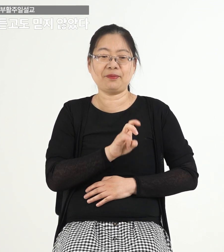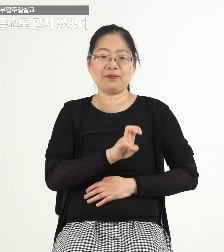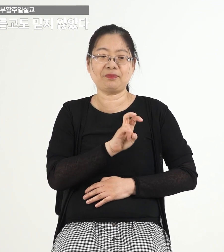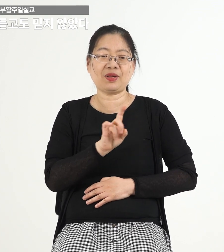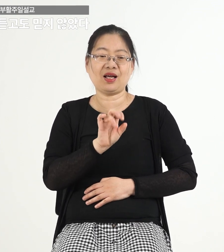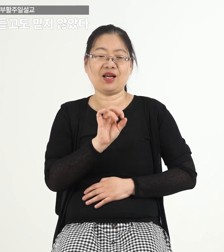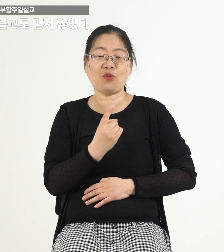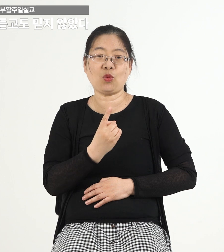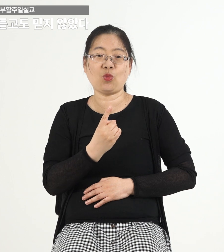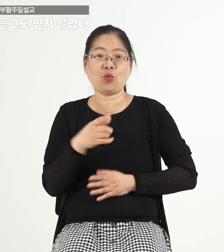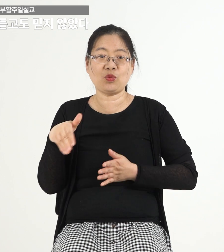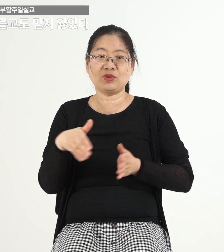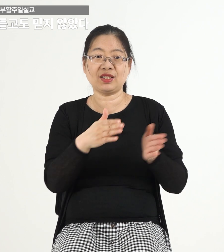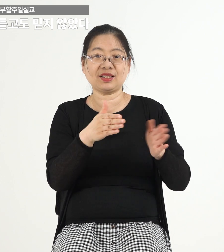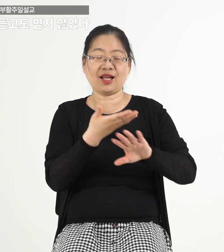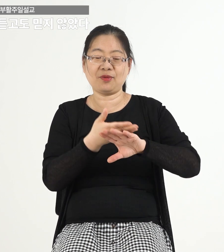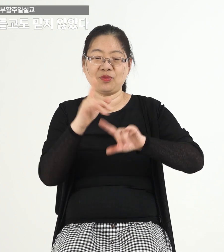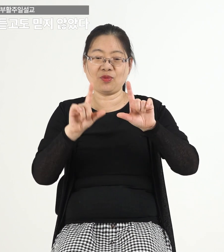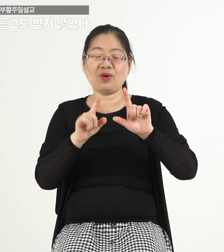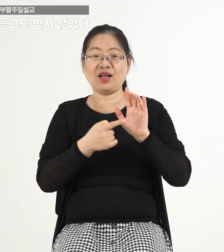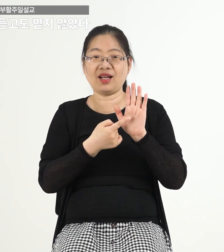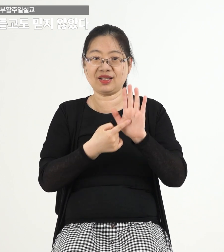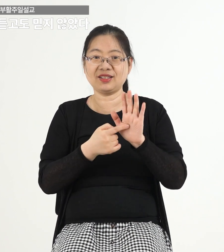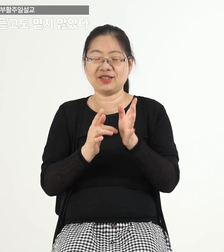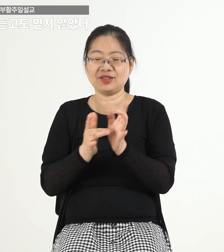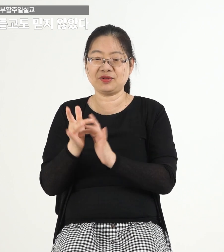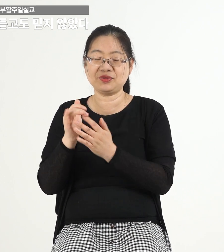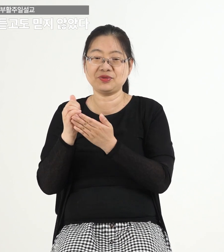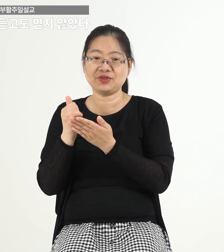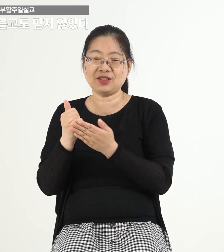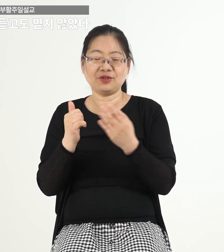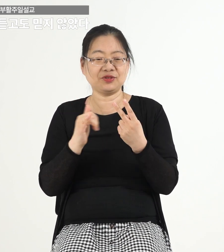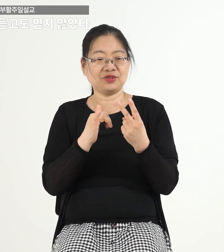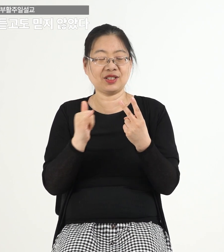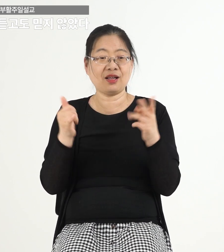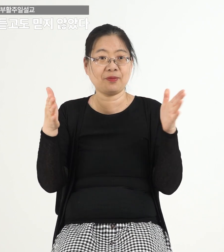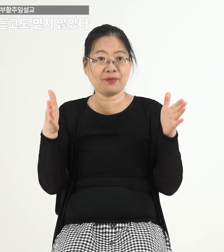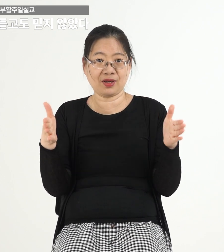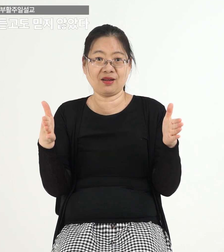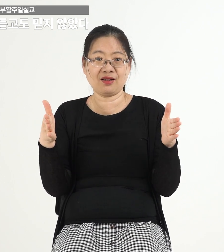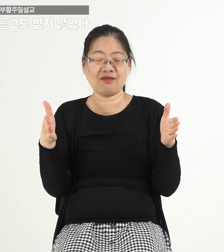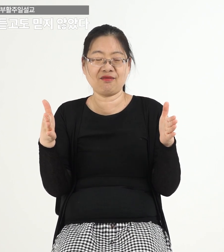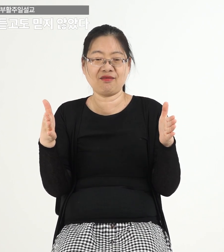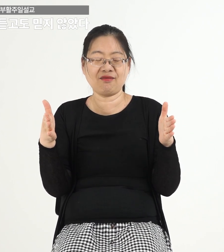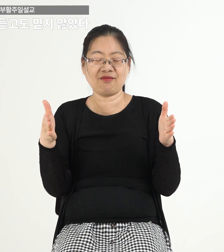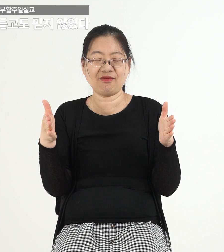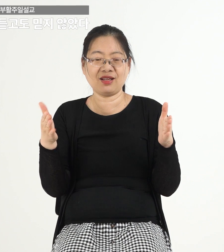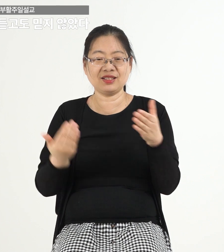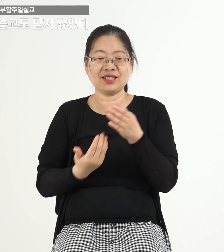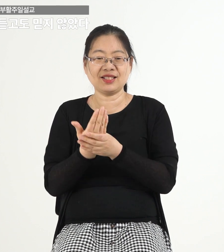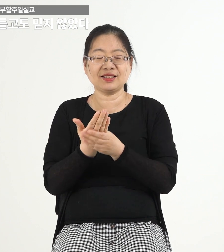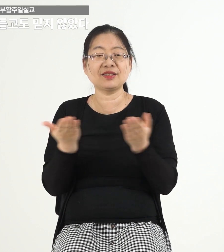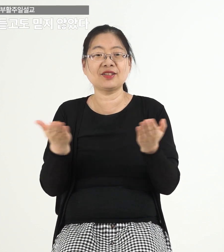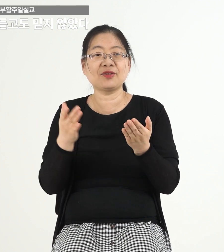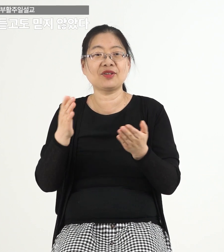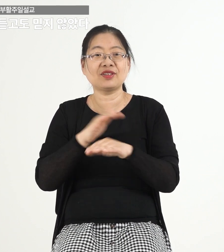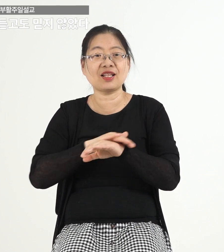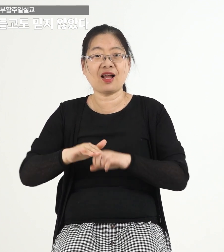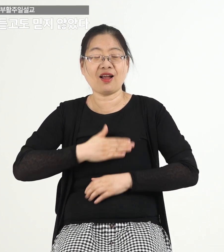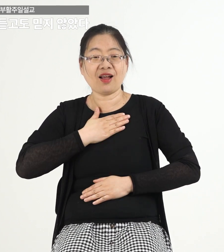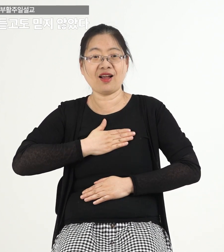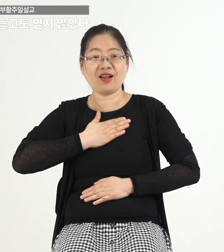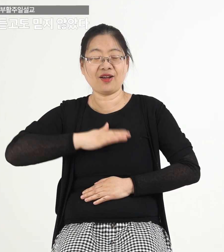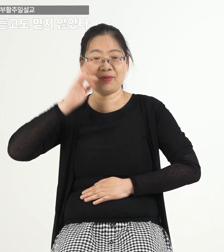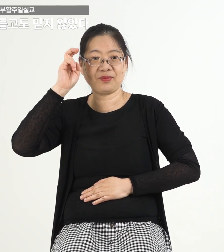도상에서 다른 모양으로 나타나신 예수님과 이 두 사람 사이에 어떤 일이 있었는지는 잘 아시죠?